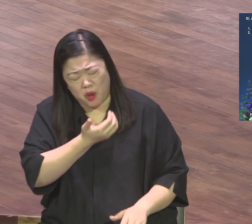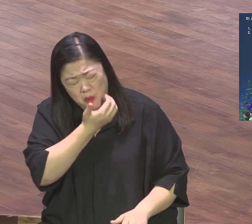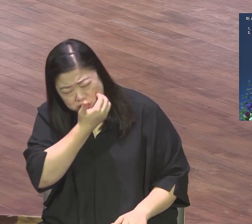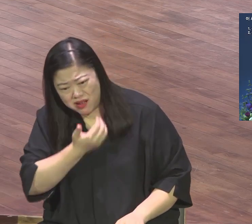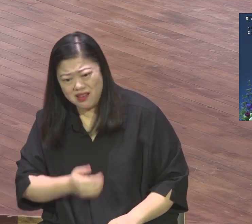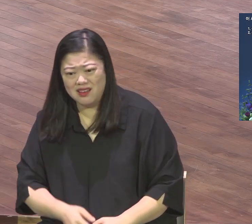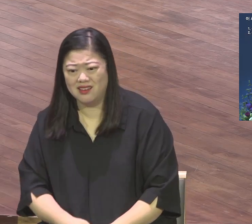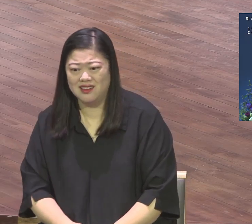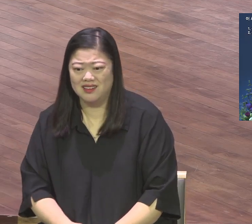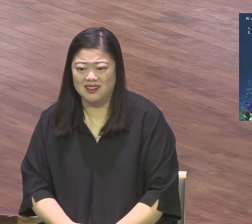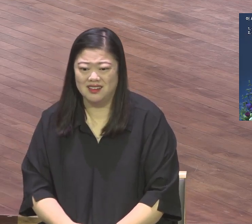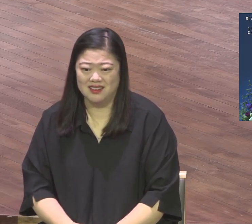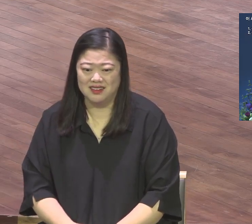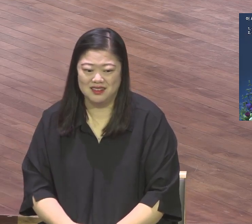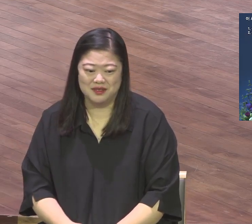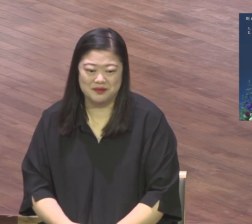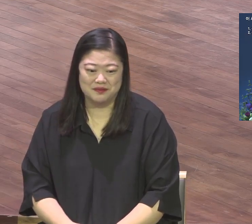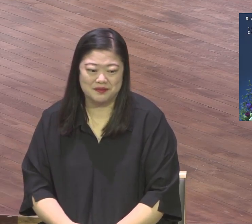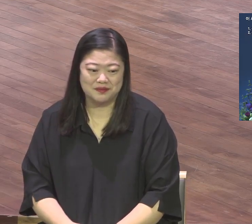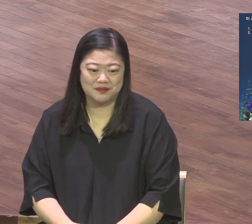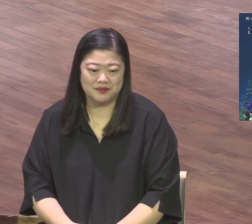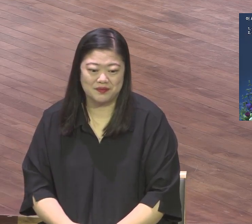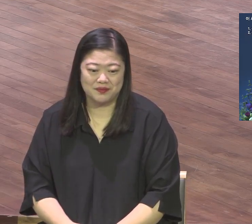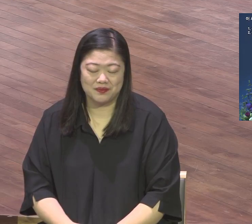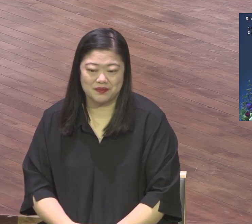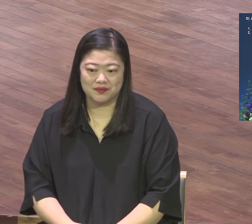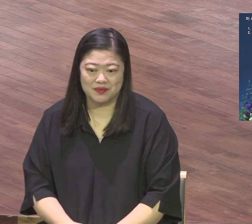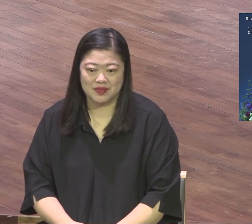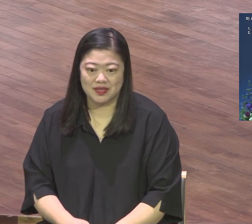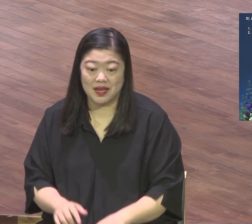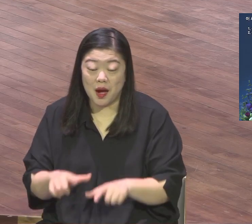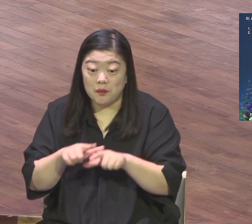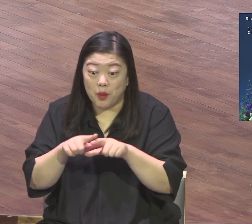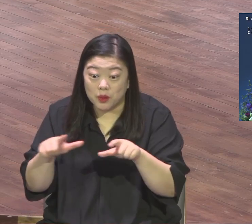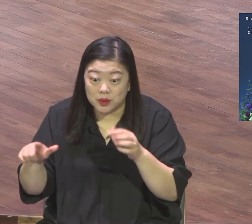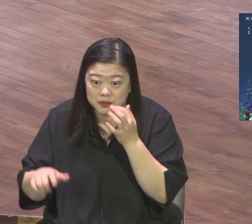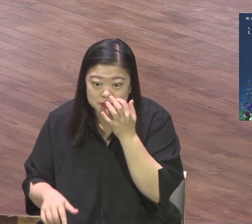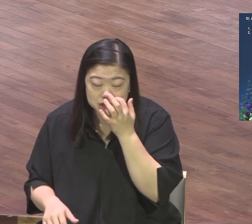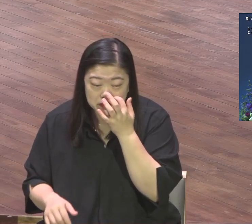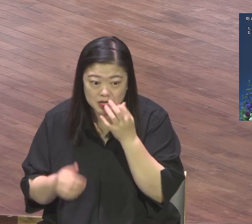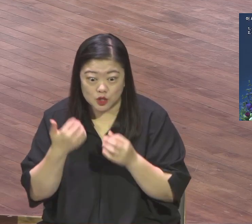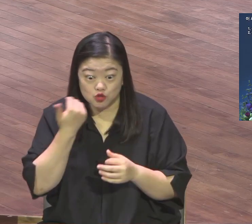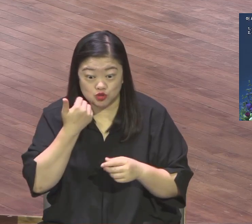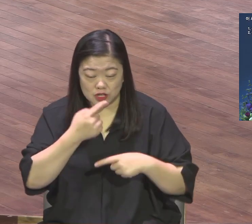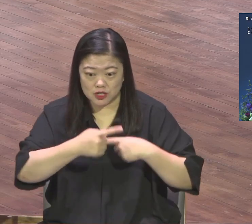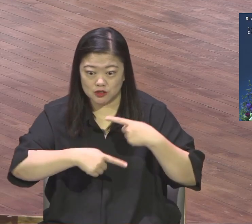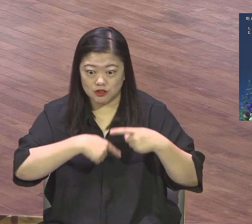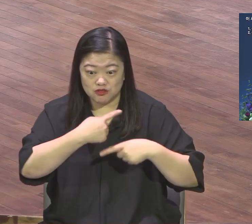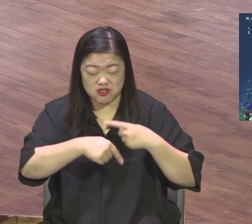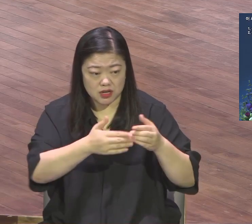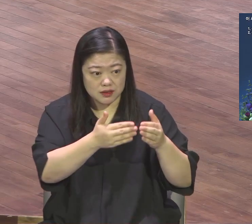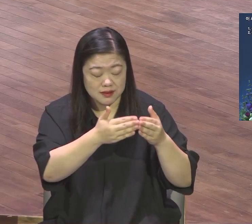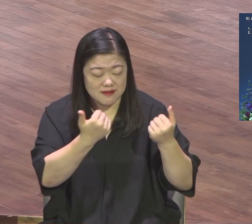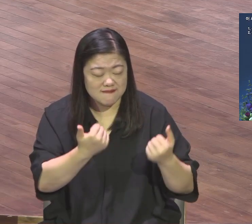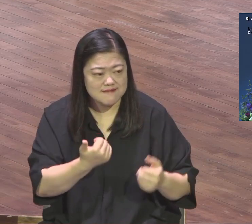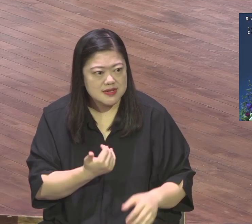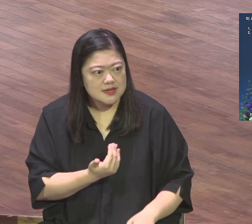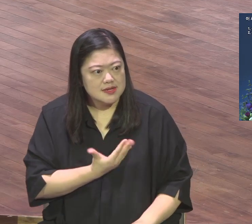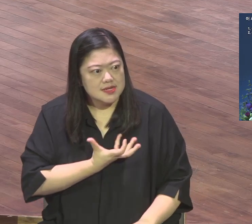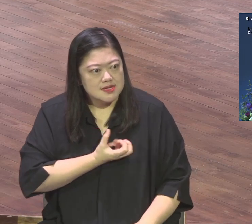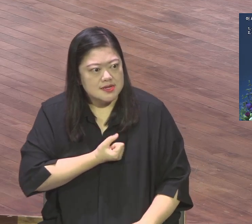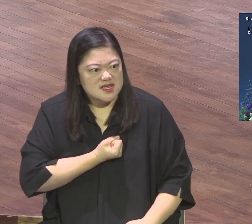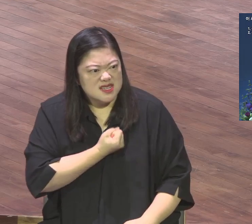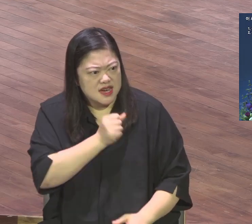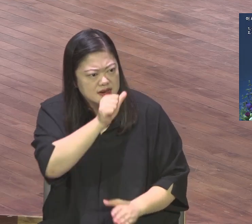말씀은 다 잊어버리면 사람 말에는 평생 기억하면 그렇게 귀신 앞에 계속 장난감 되면 안 되지요.